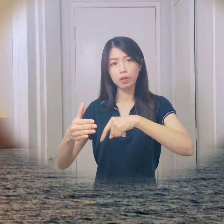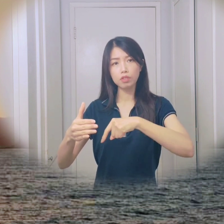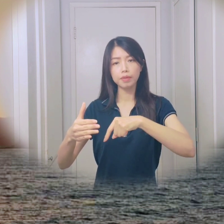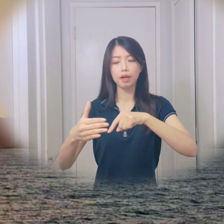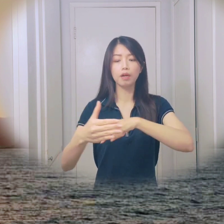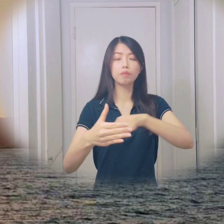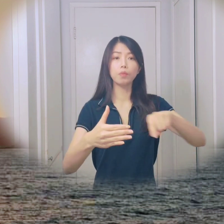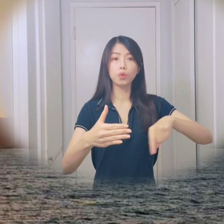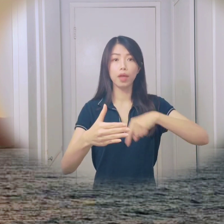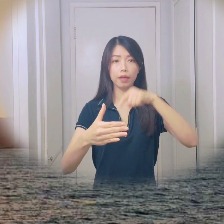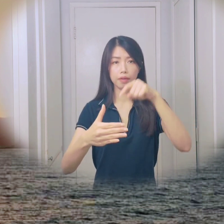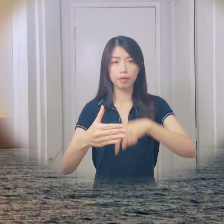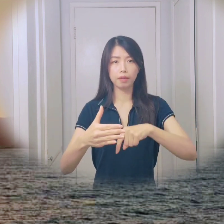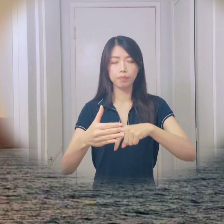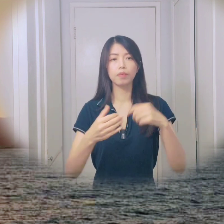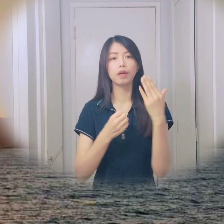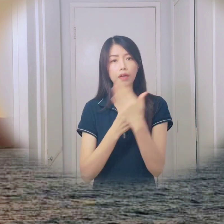콕 찍어주시면 돼요. 모모 속에.